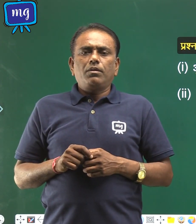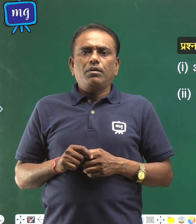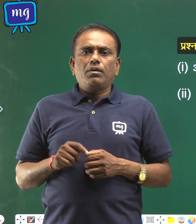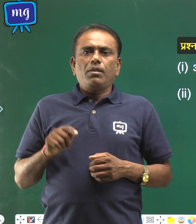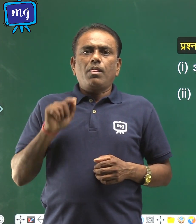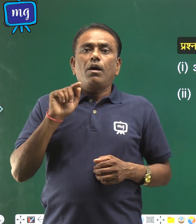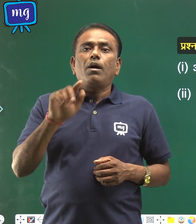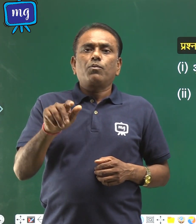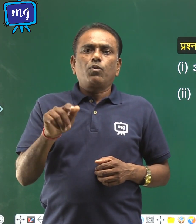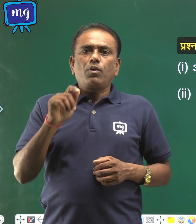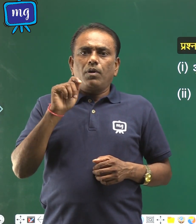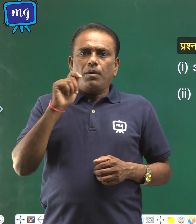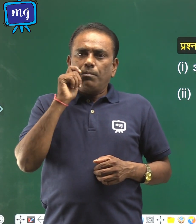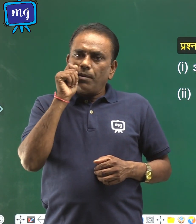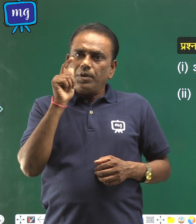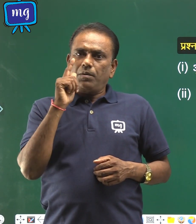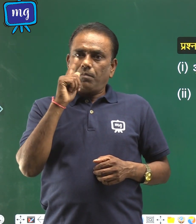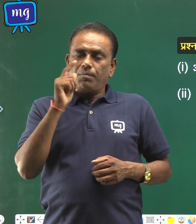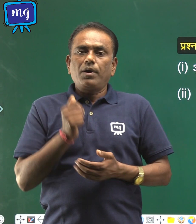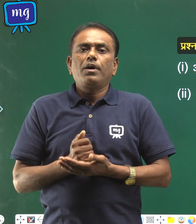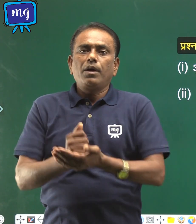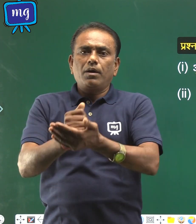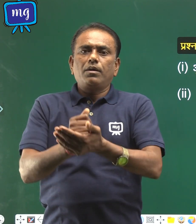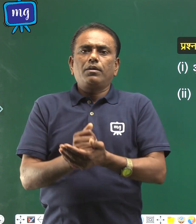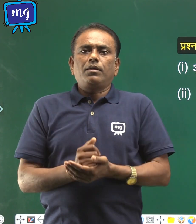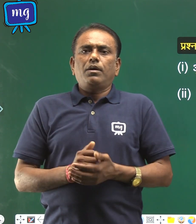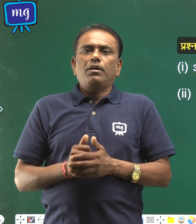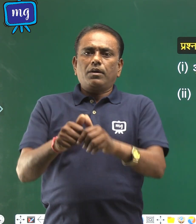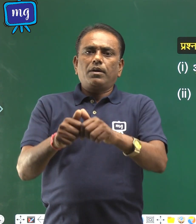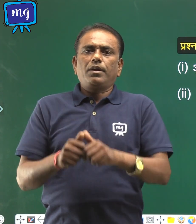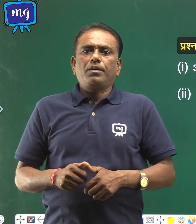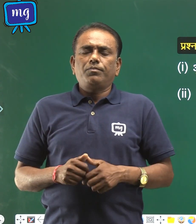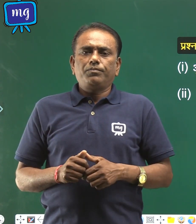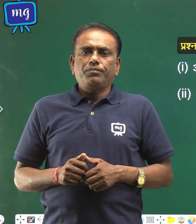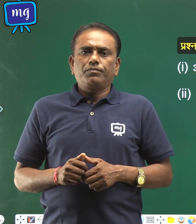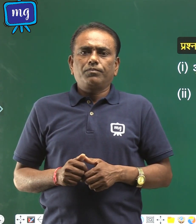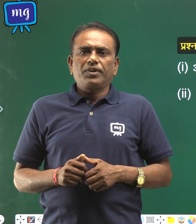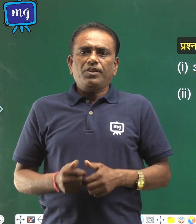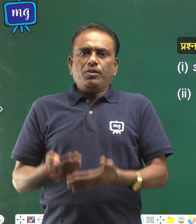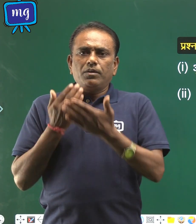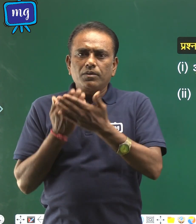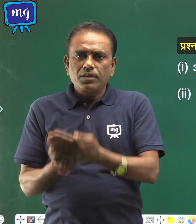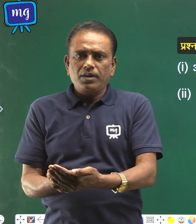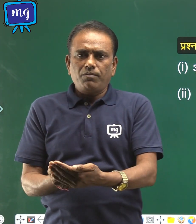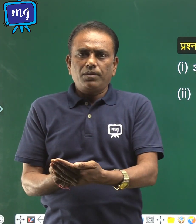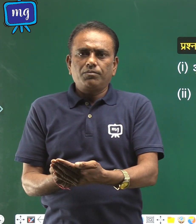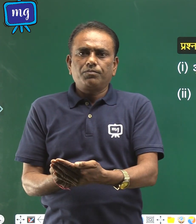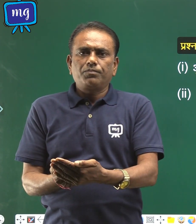आपको आपके माता पिता की सहायता से हल करना है। धन्यवाद।